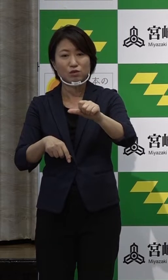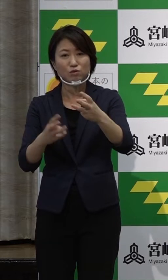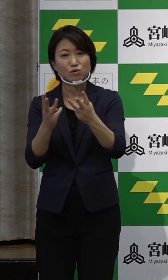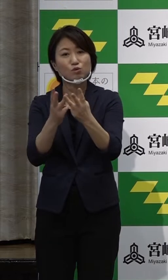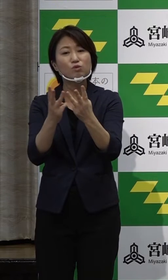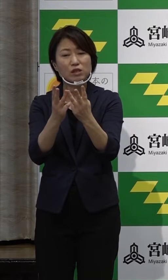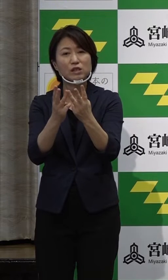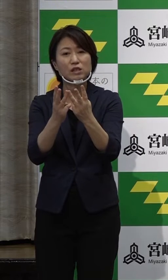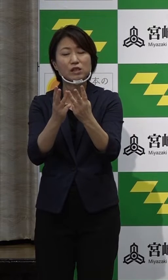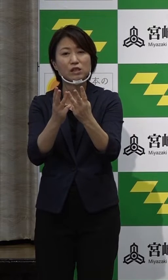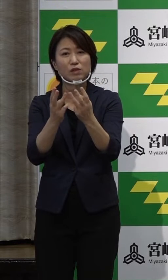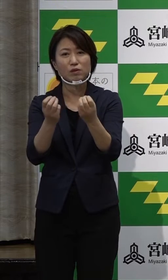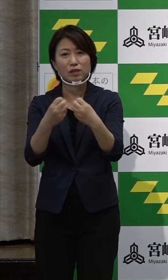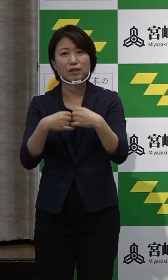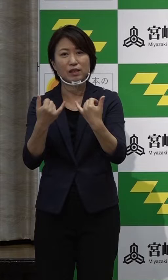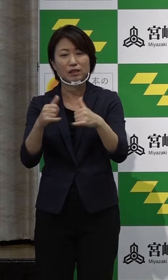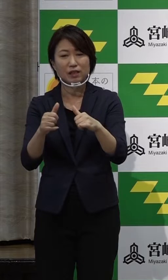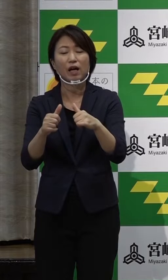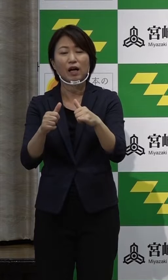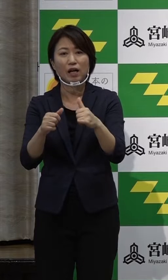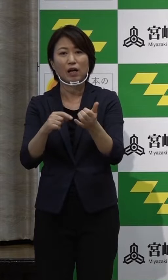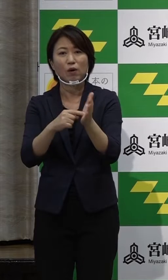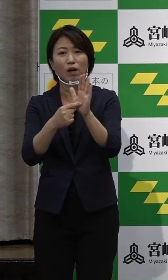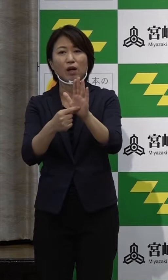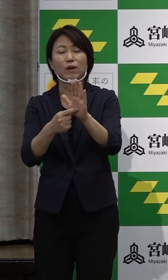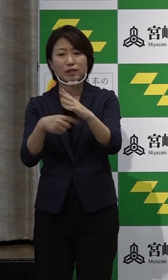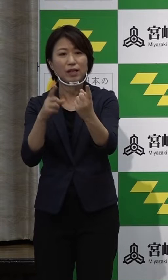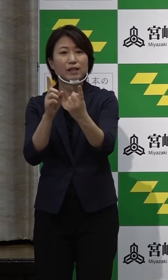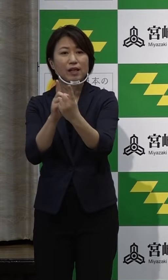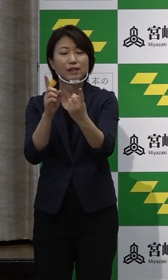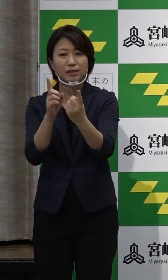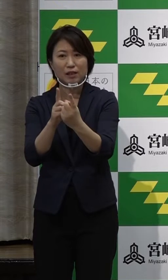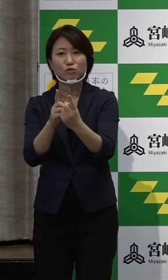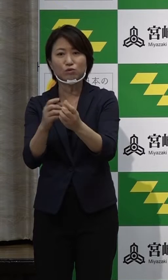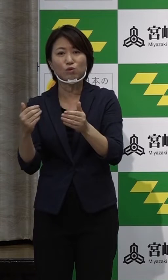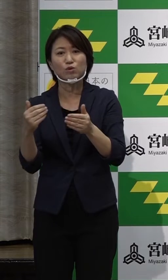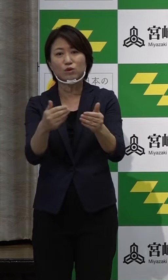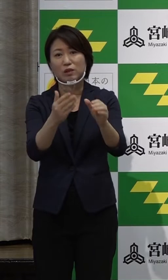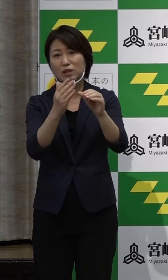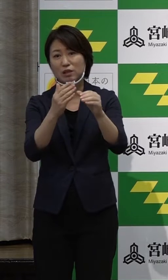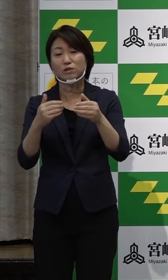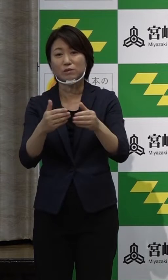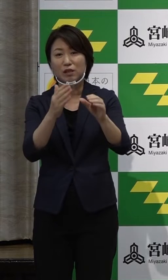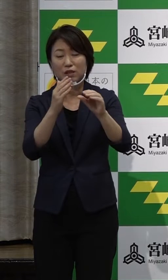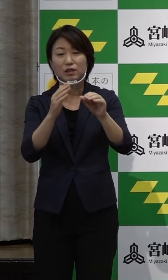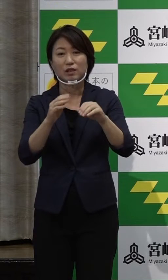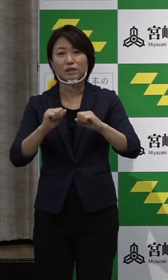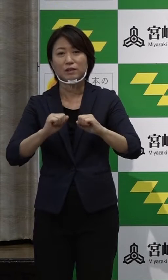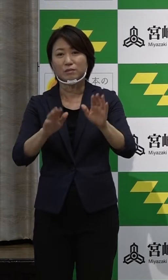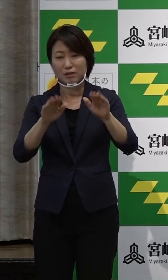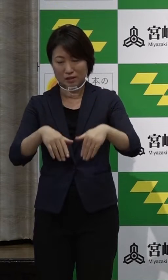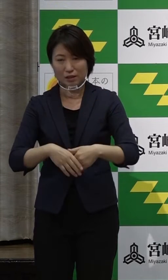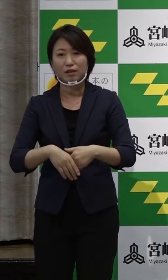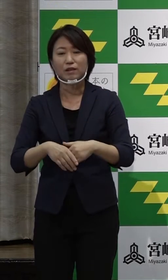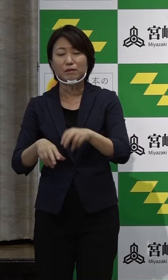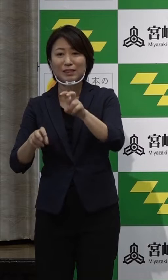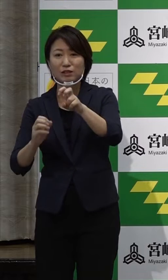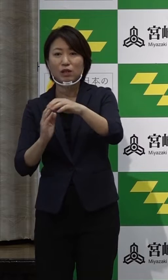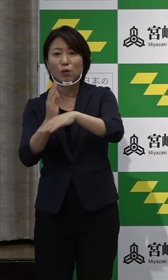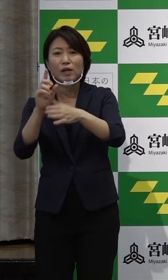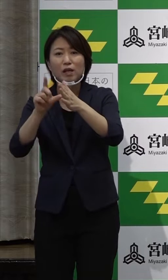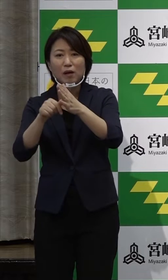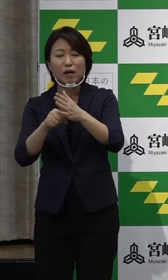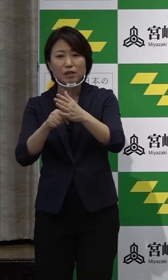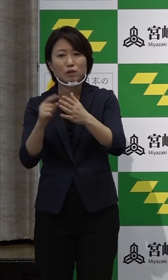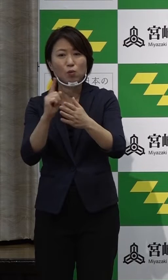これまでさまざまな対策を進めてきたところでありますが、その20人を超えればこれまでと同様の判